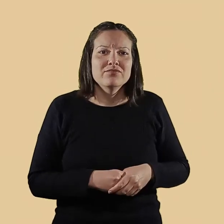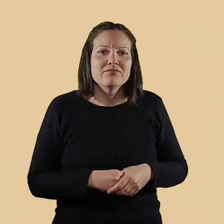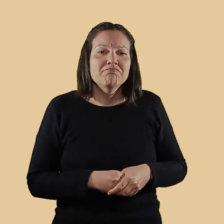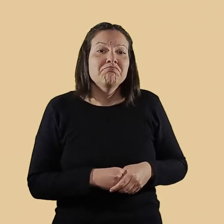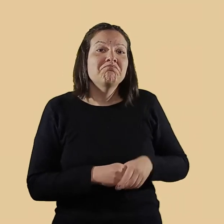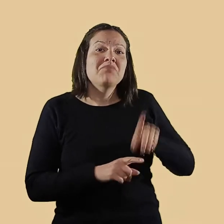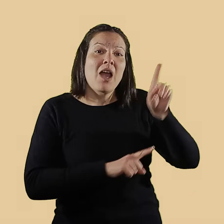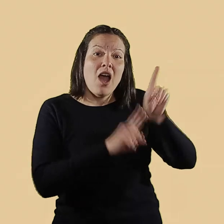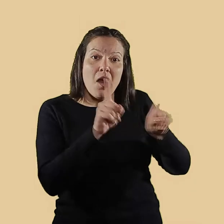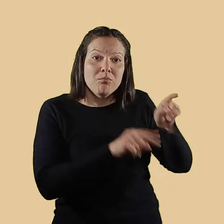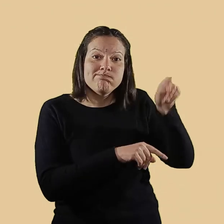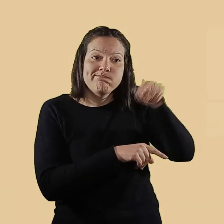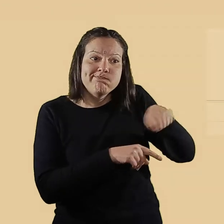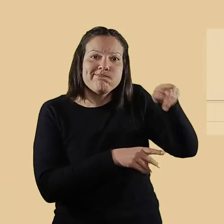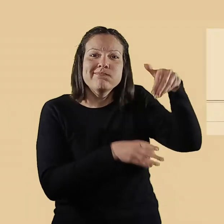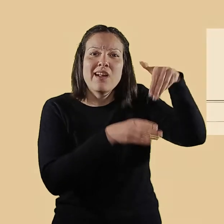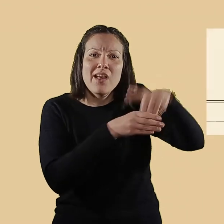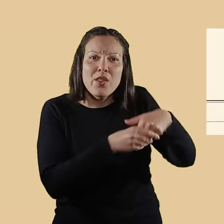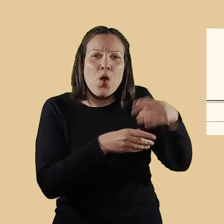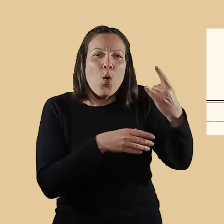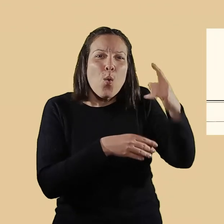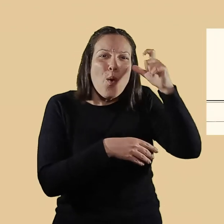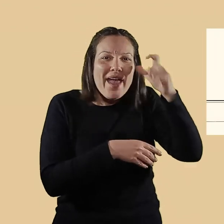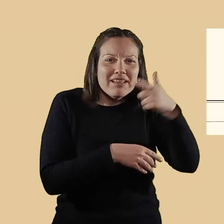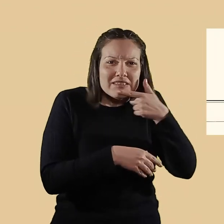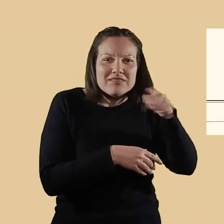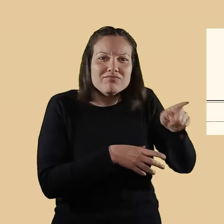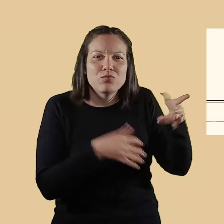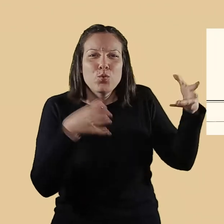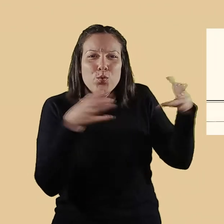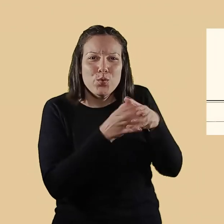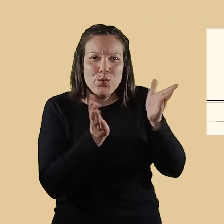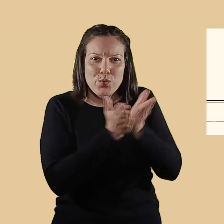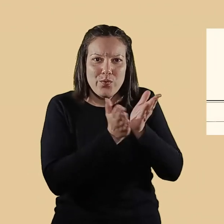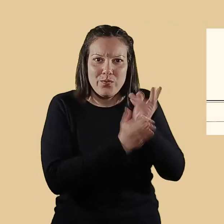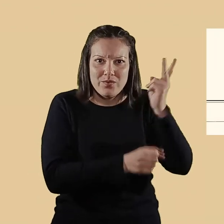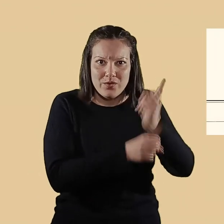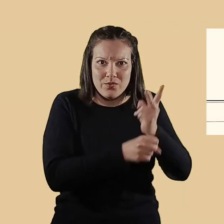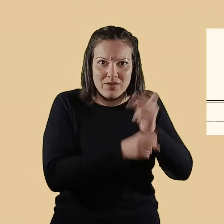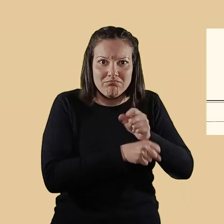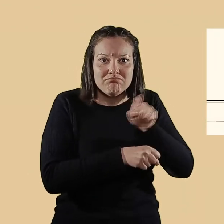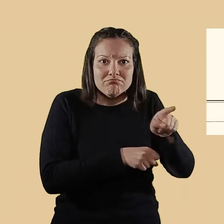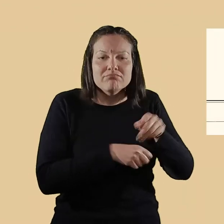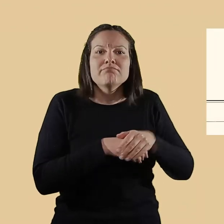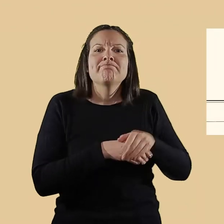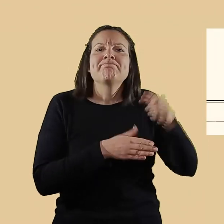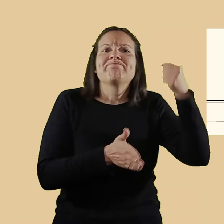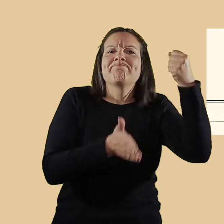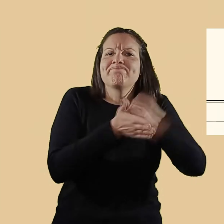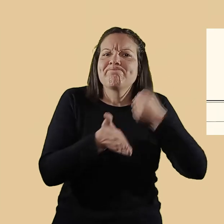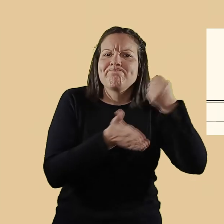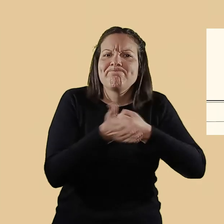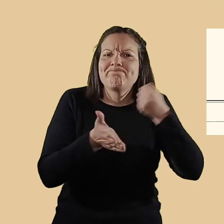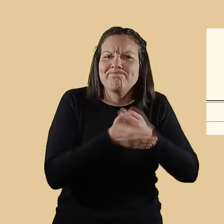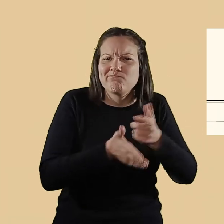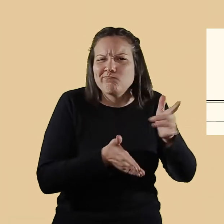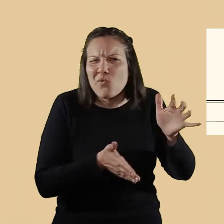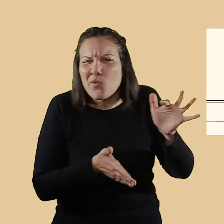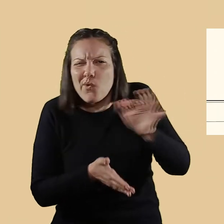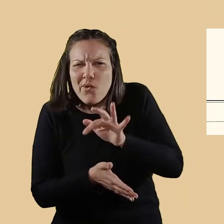Algunos de ellos pertenecían a la Unión de Estudiantes Secundarios y se encontraban luchando diariamente por